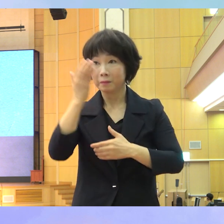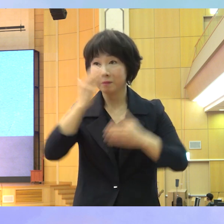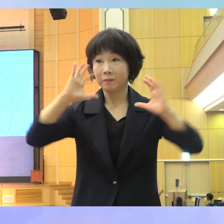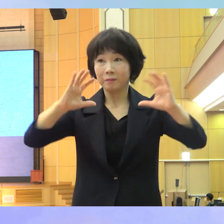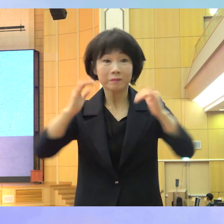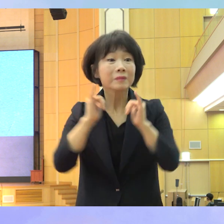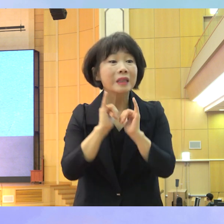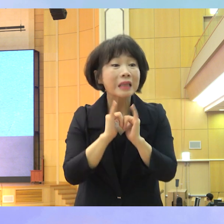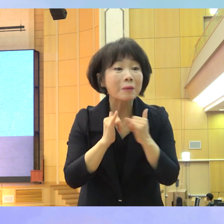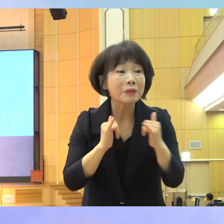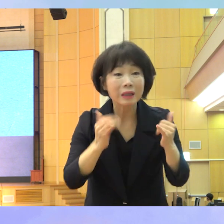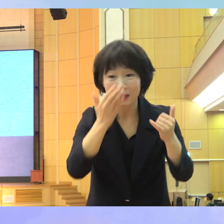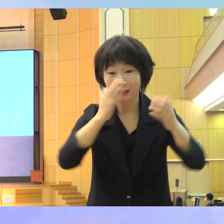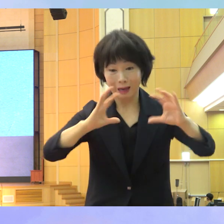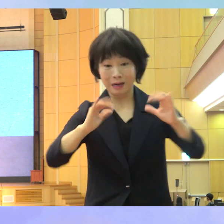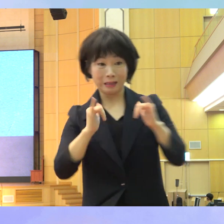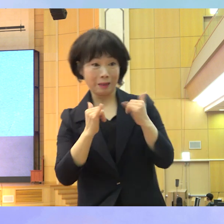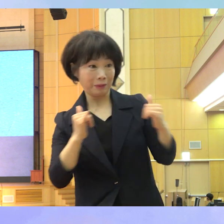백성들이